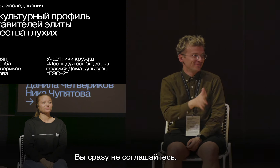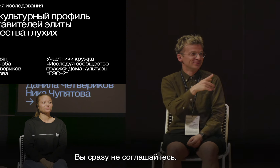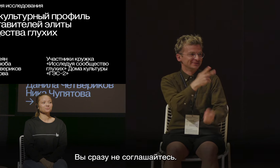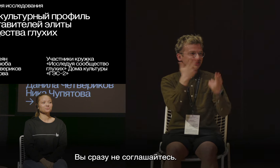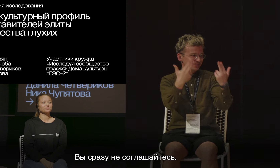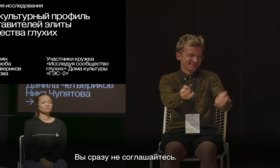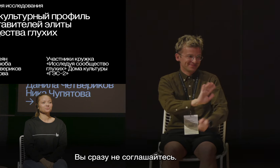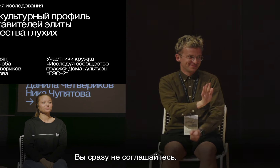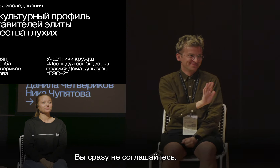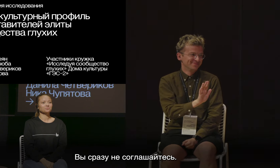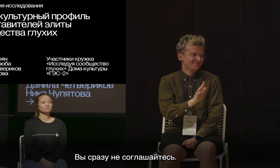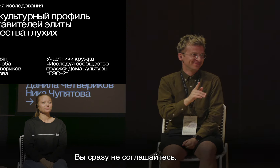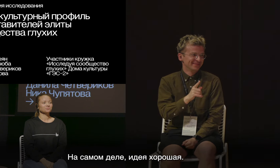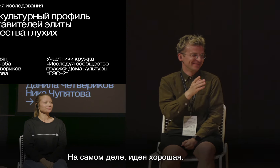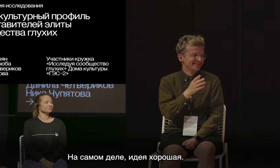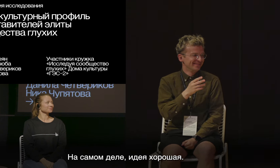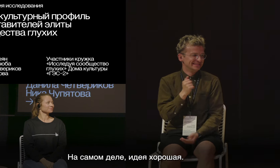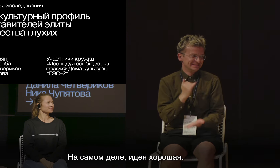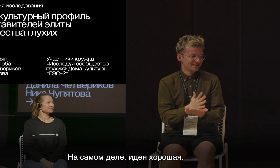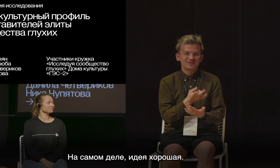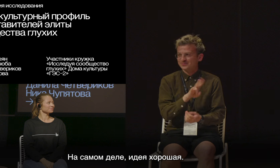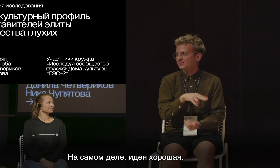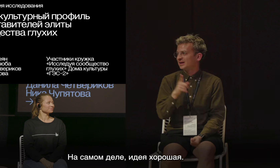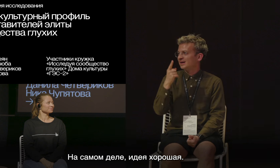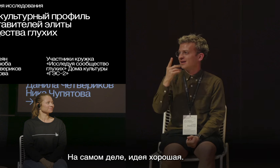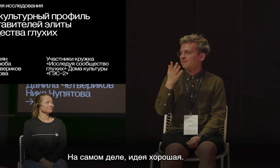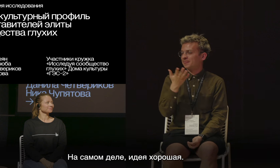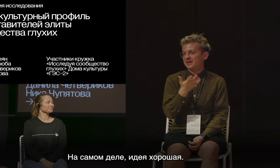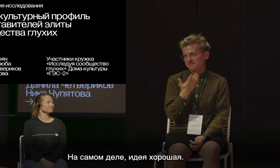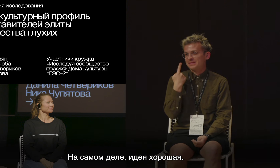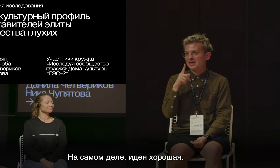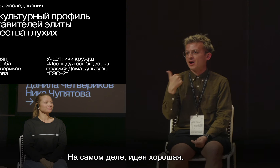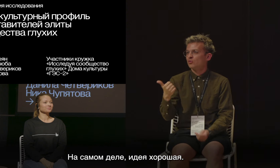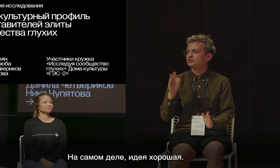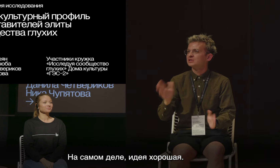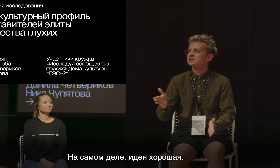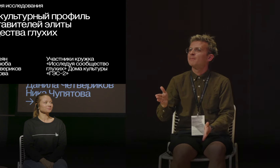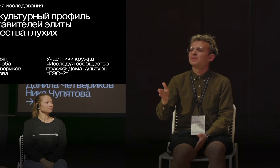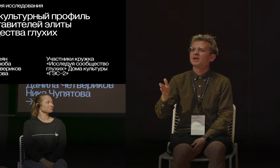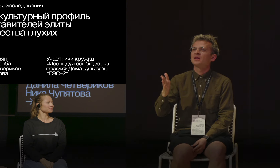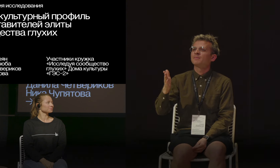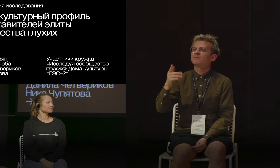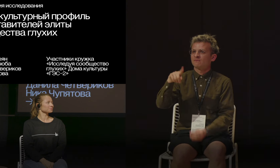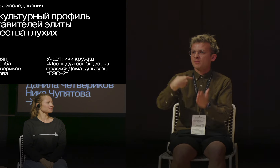попробовать. Сначала обсудите, а потом скажите. Вы не сразу говорите, что да. Нет, потому что мы сразу сообразили, сразу